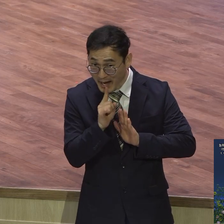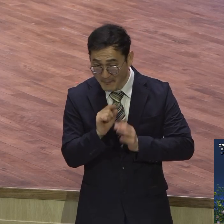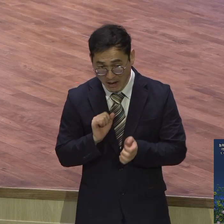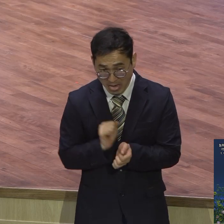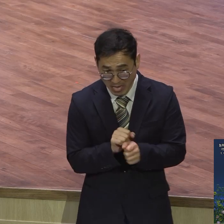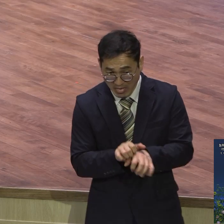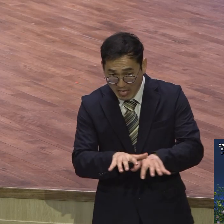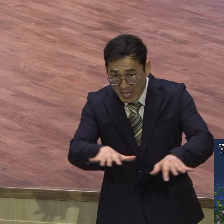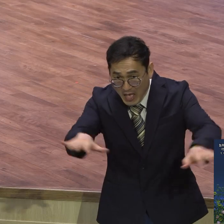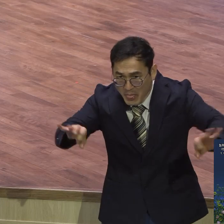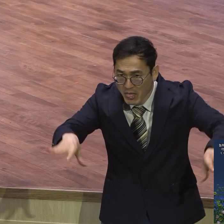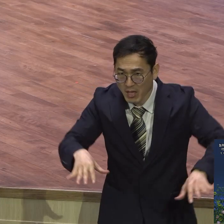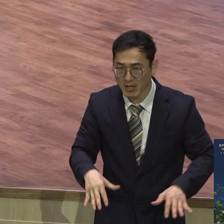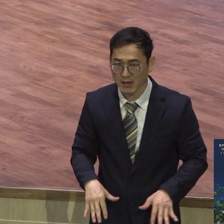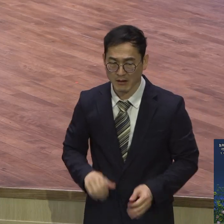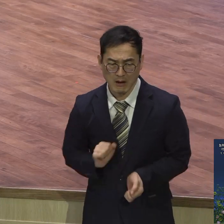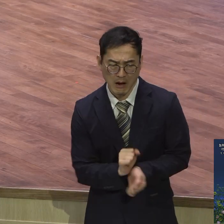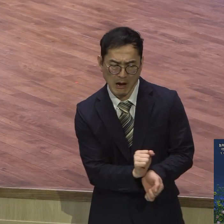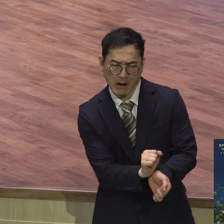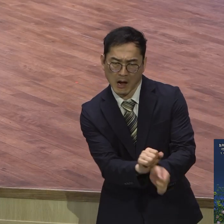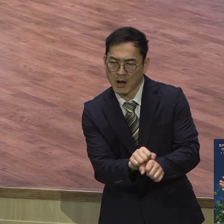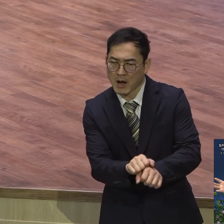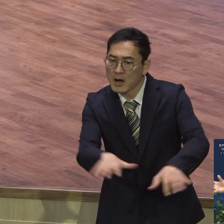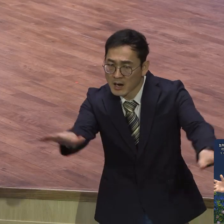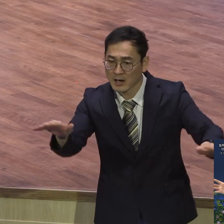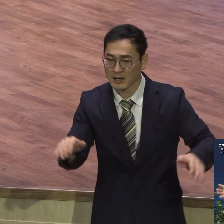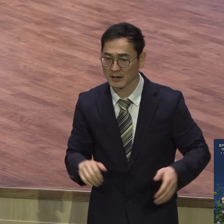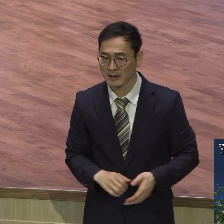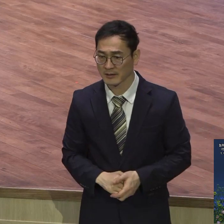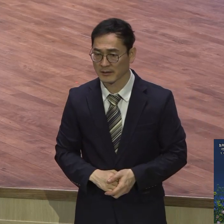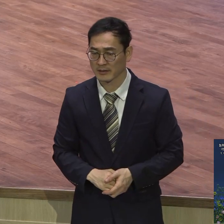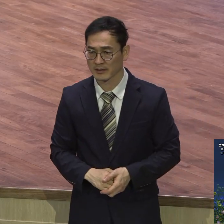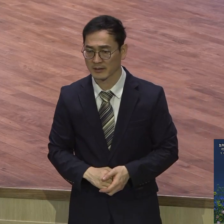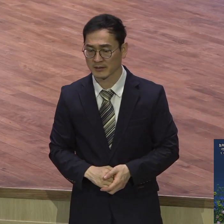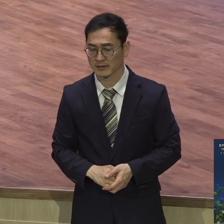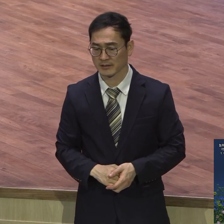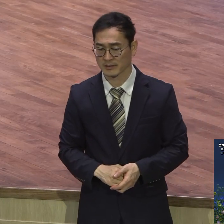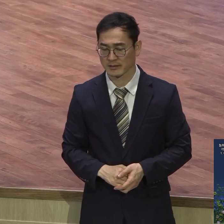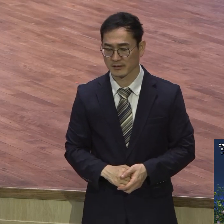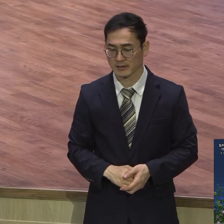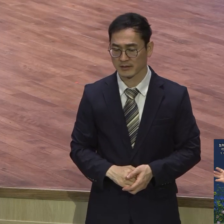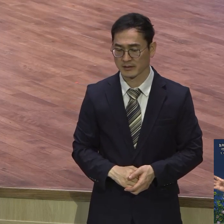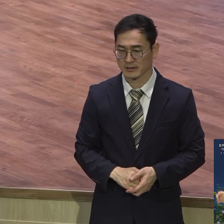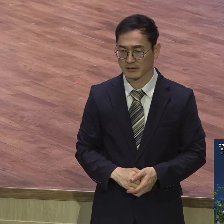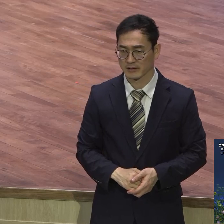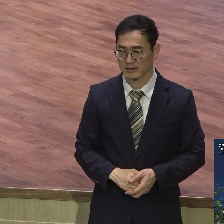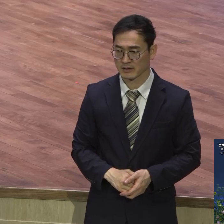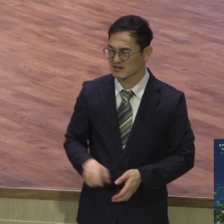말씀은 확산 잘 안되요. 불신앙의 말은 확산이 확 돼버려요. 누가 이렇다 하더라. 확